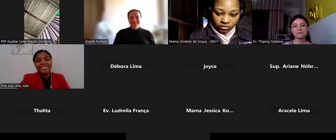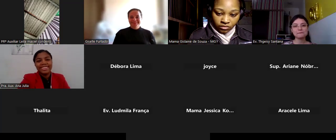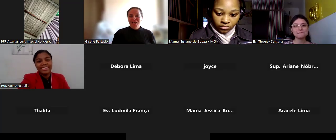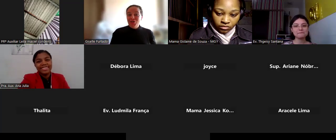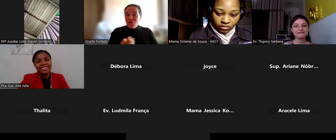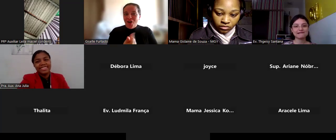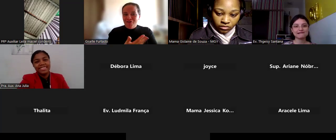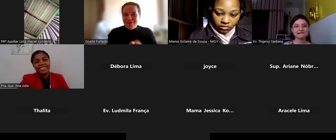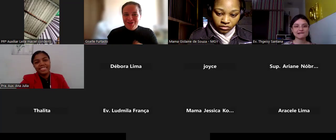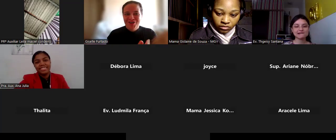Eu sou jovem, eu sou jovem.